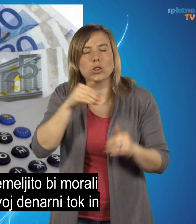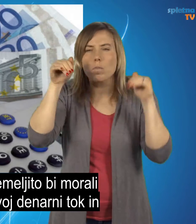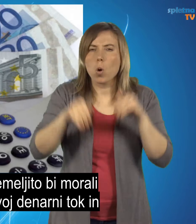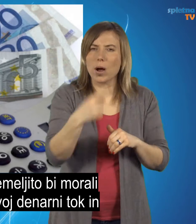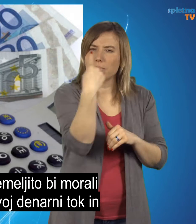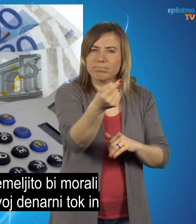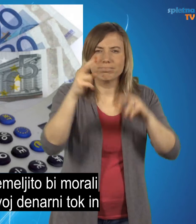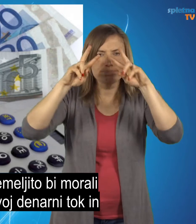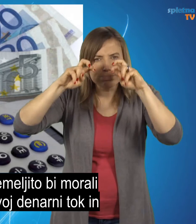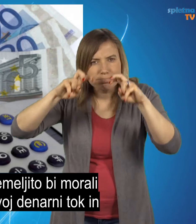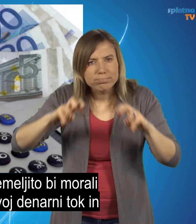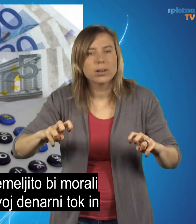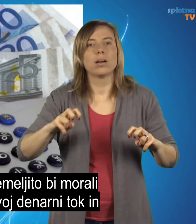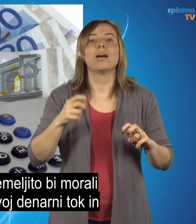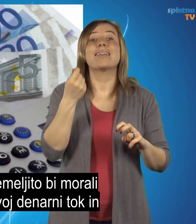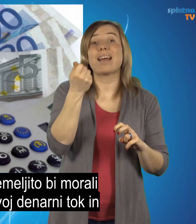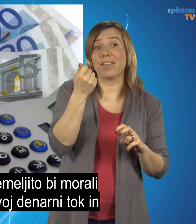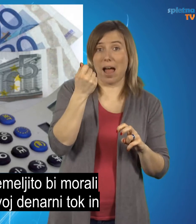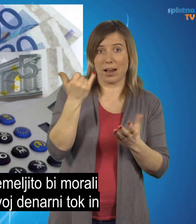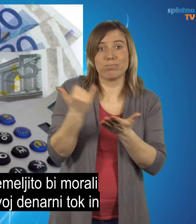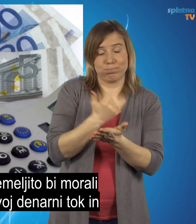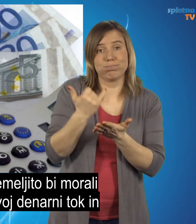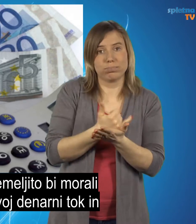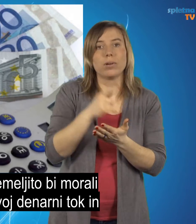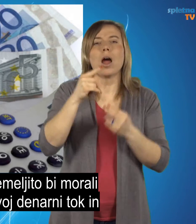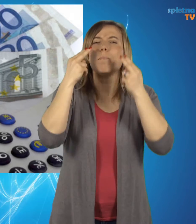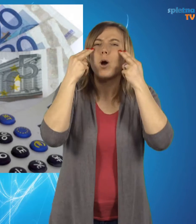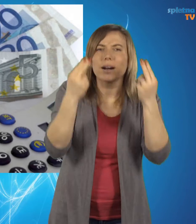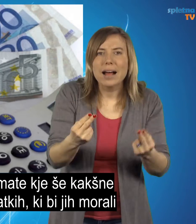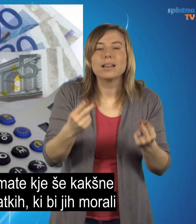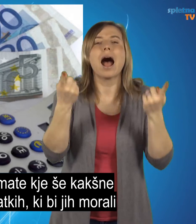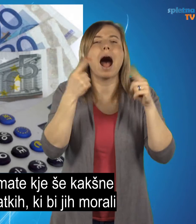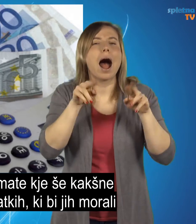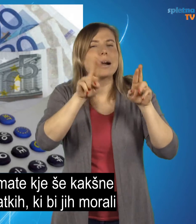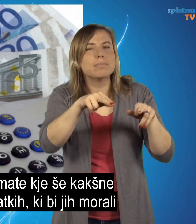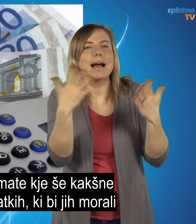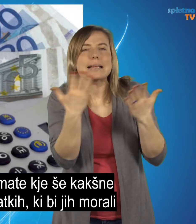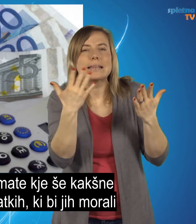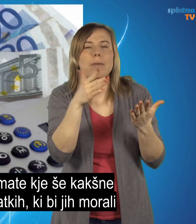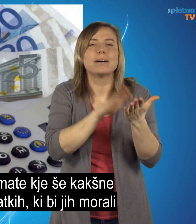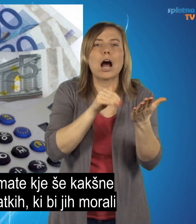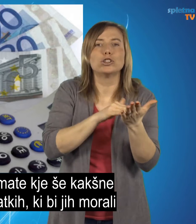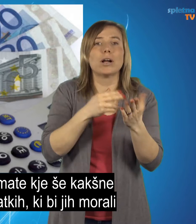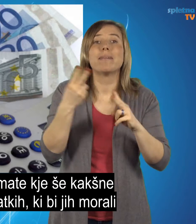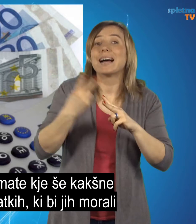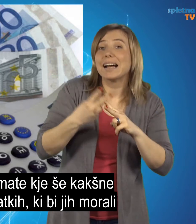Temeljito bi morali analizirati svoj denarni tok in pogledati, ali imate kje še kakšne rezerve pri izdatkih, ki bi jih